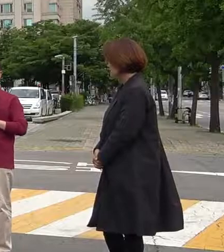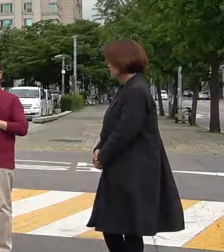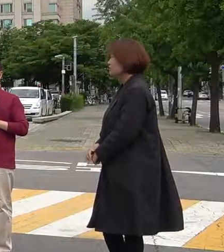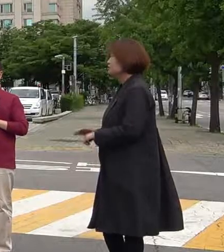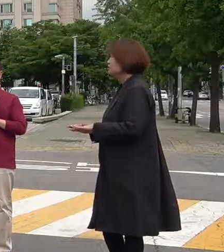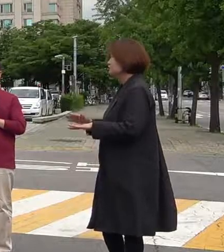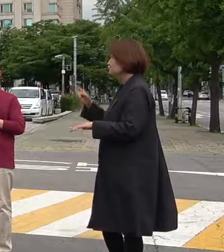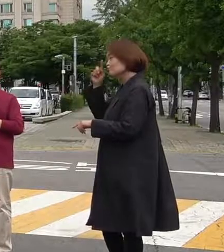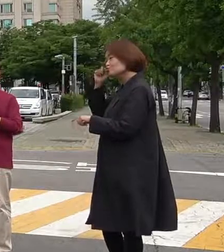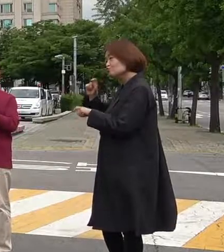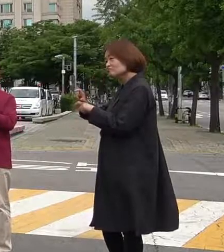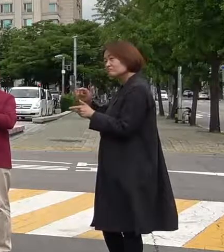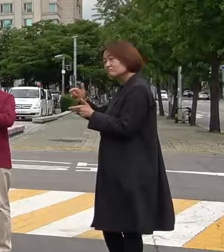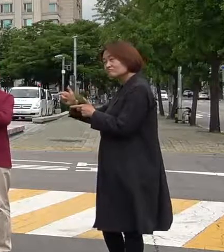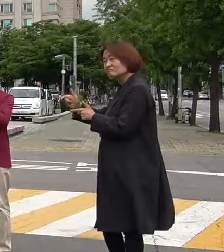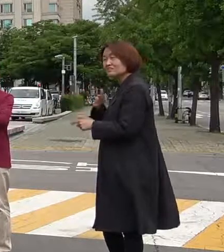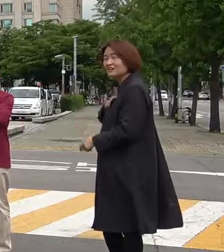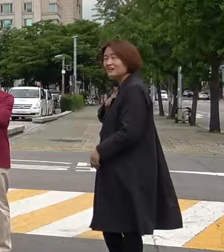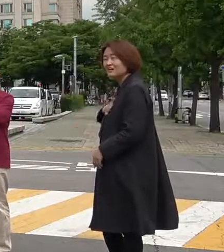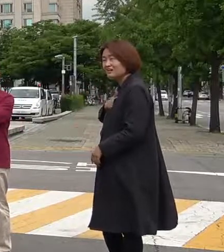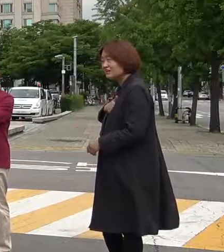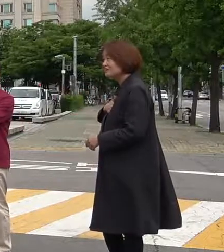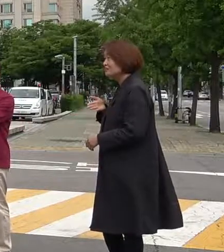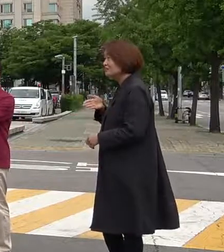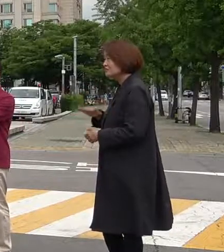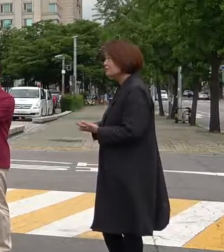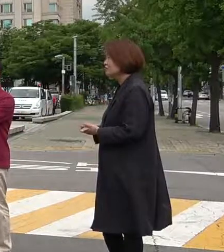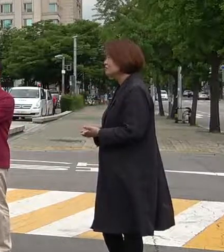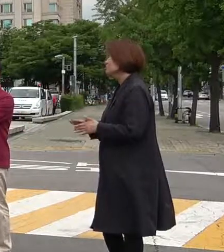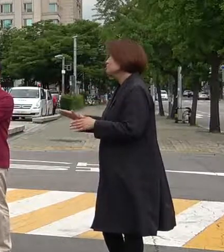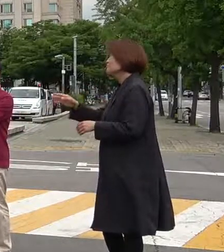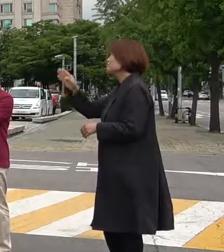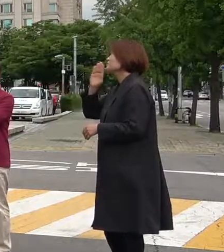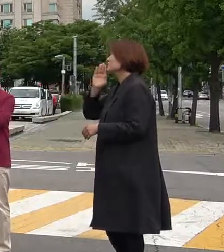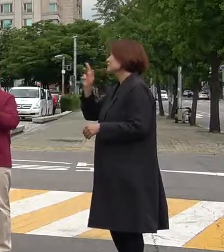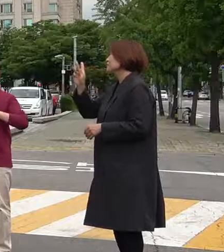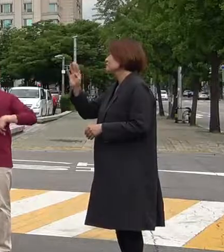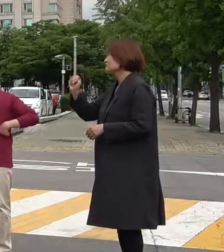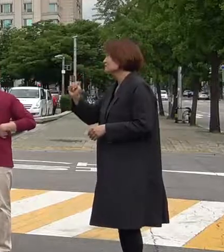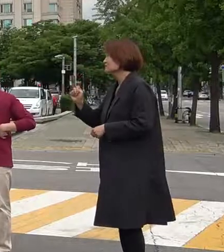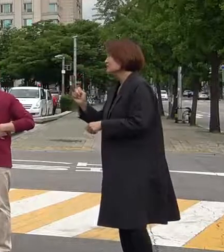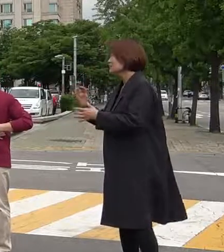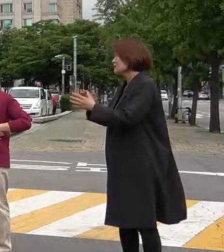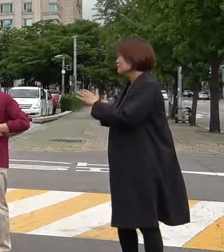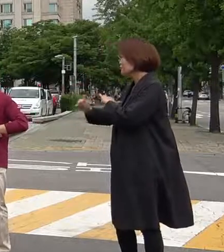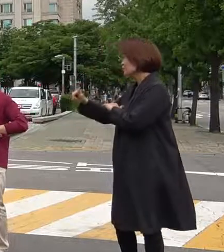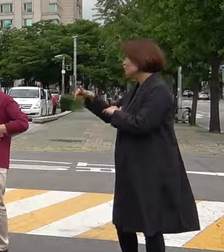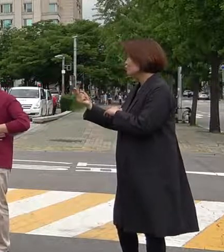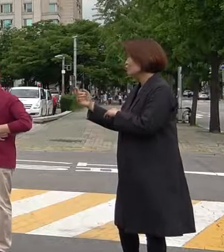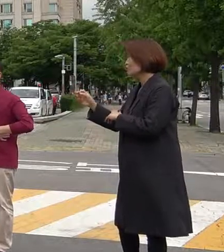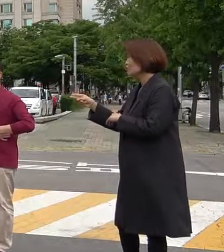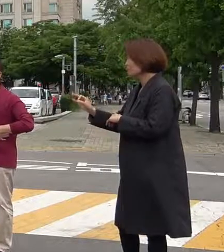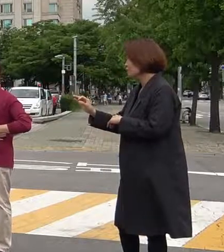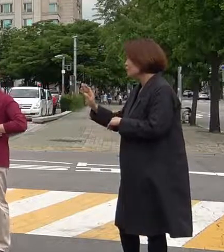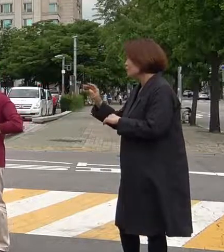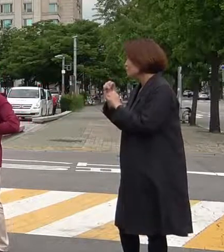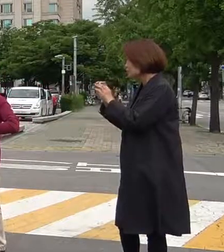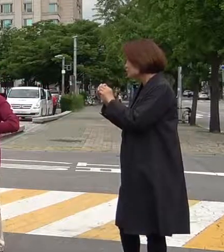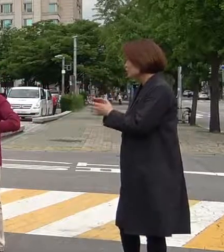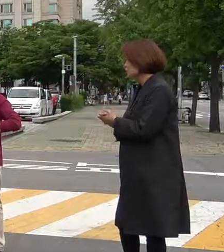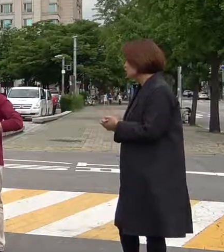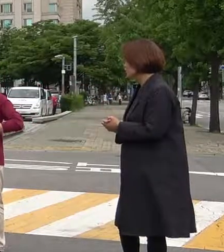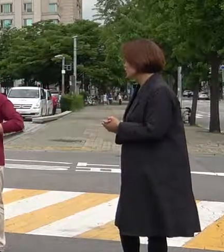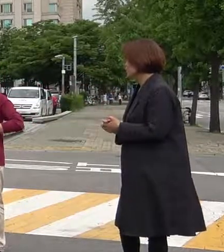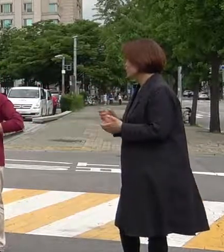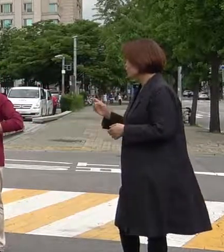고민을 하고 있는 걸로 알고 있습니다. 알고 있지만 KBS는 엄연히 공영방송이고 그 시청자 그 수신료 문제가 아마 20일